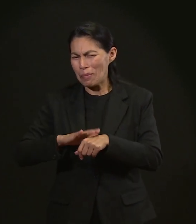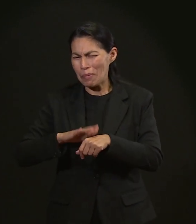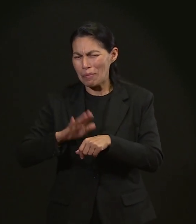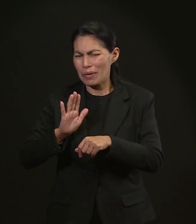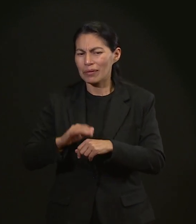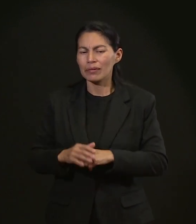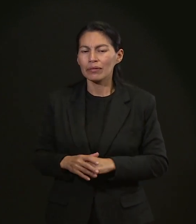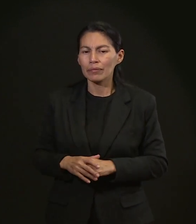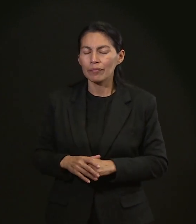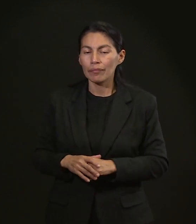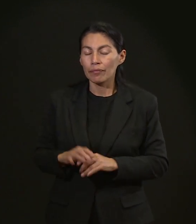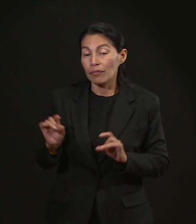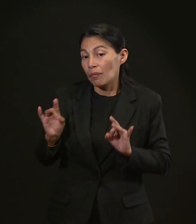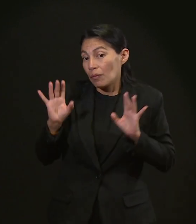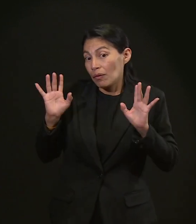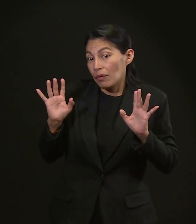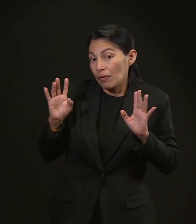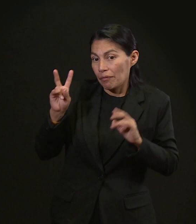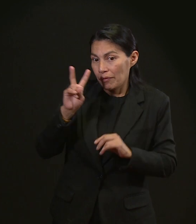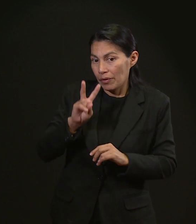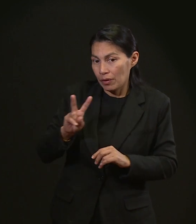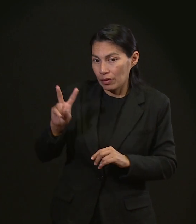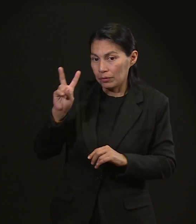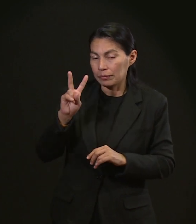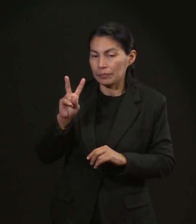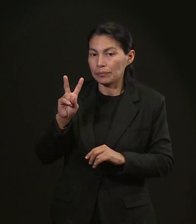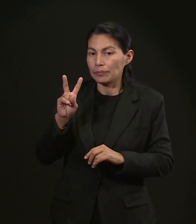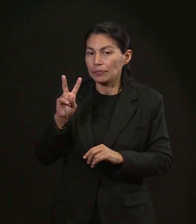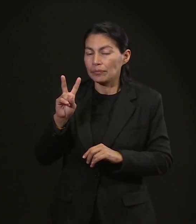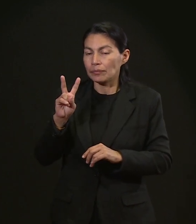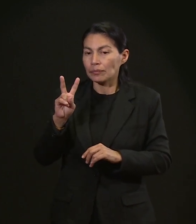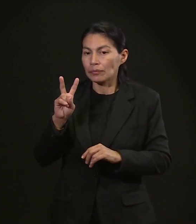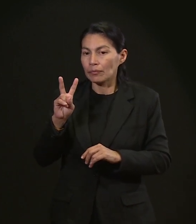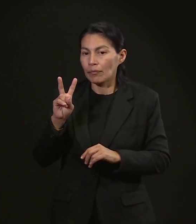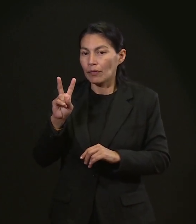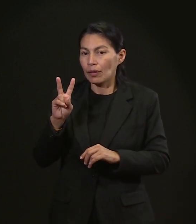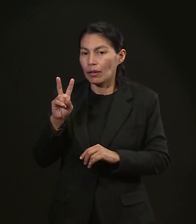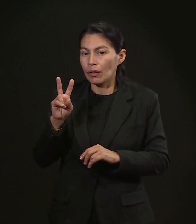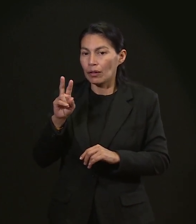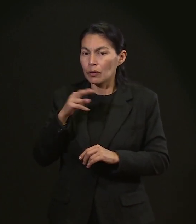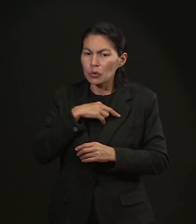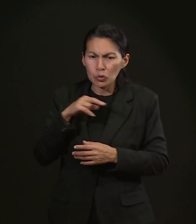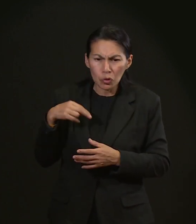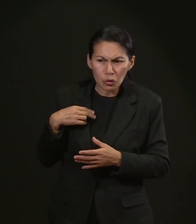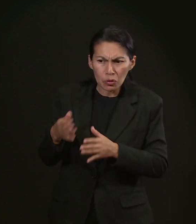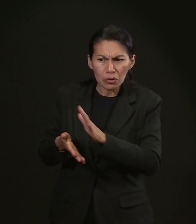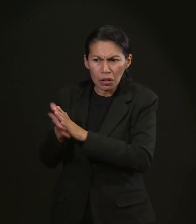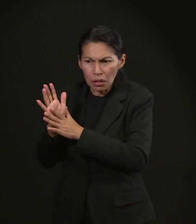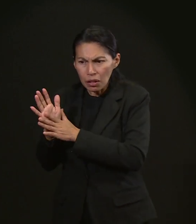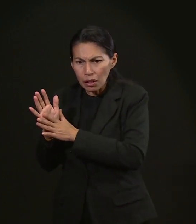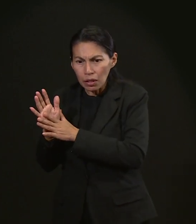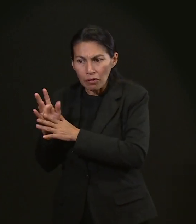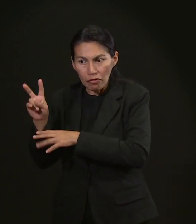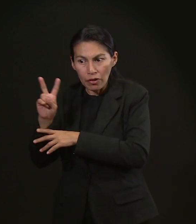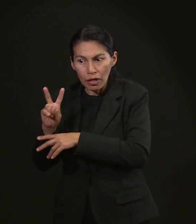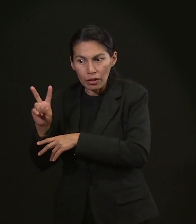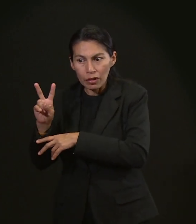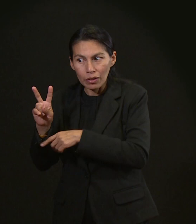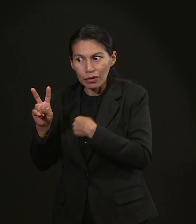comencé a interesarme mucho pero de pronto un viernes no recuerdo que íbamos a salir a alguna parte